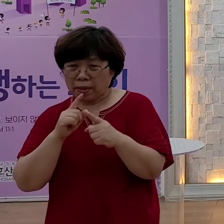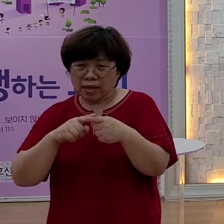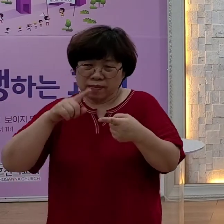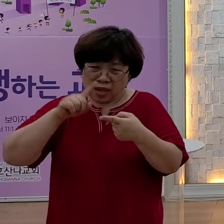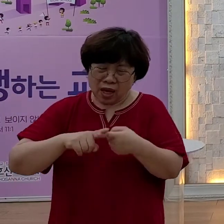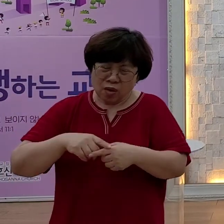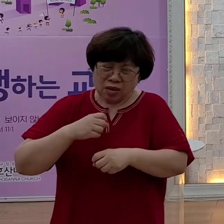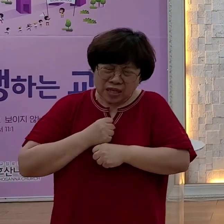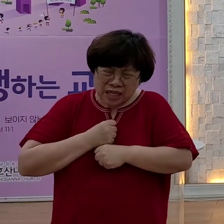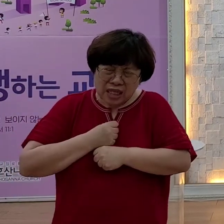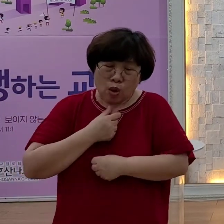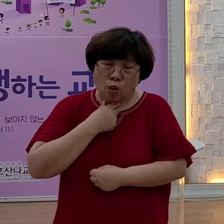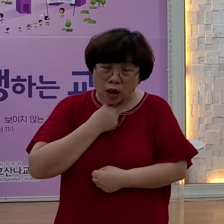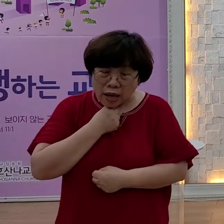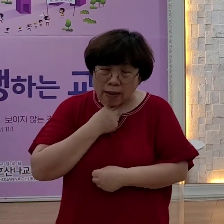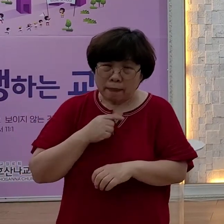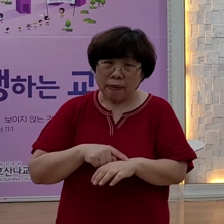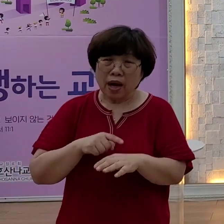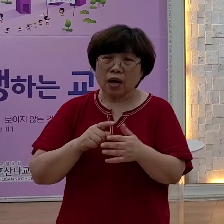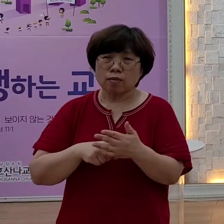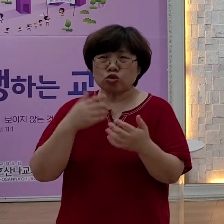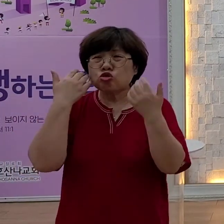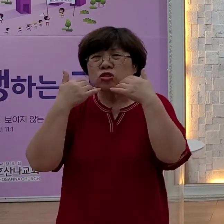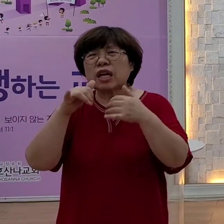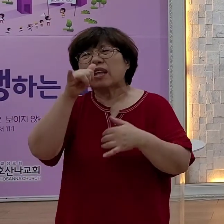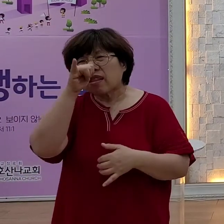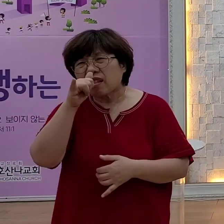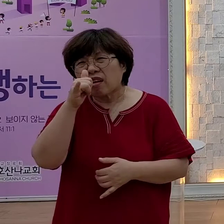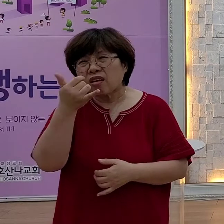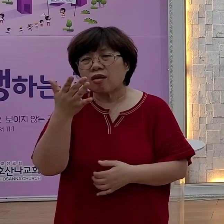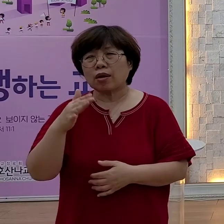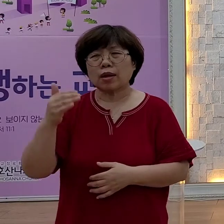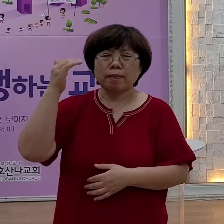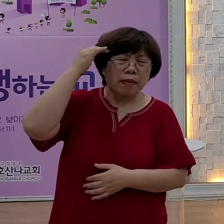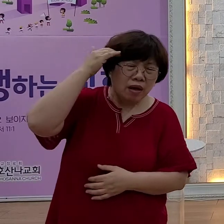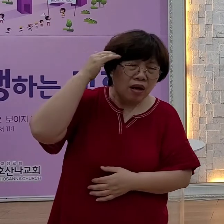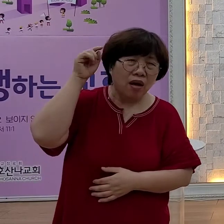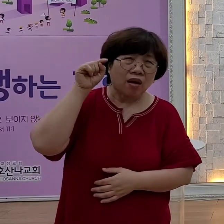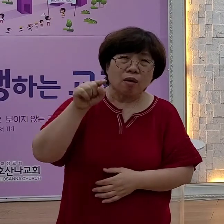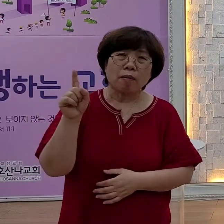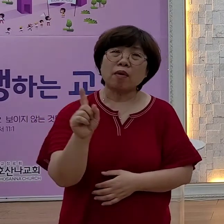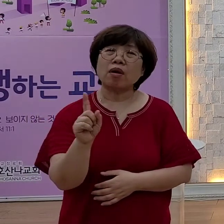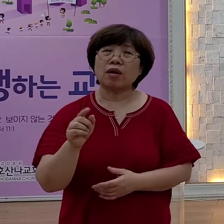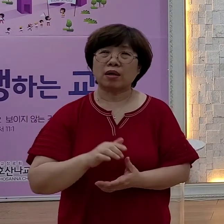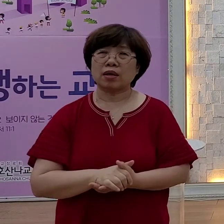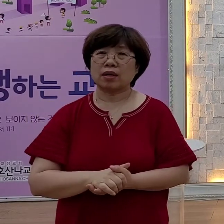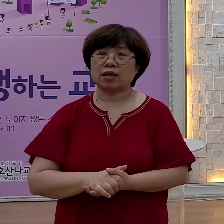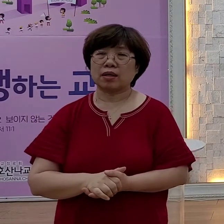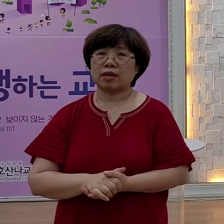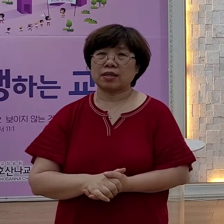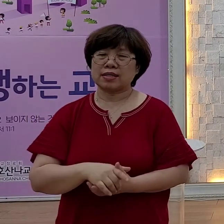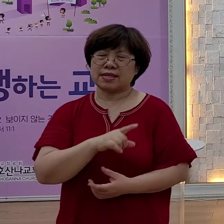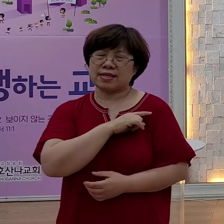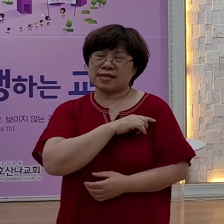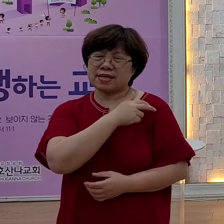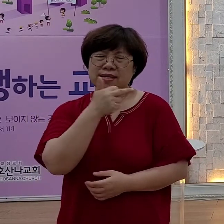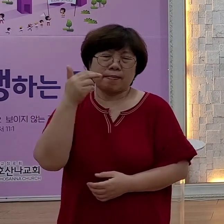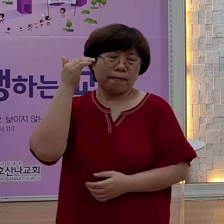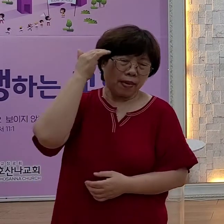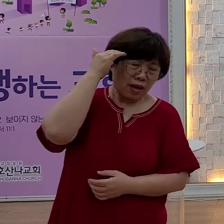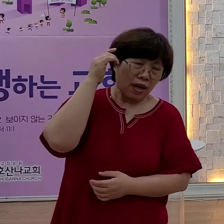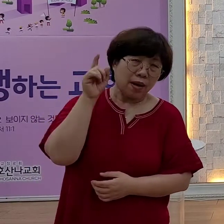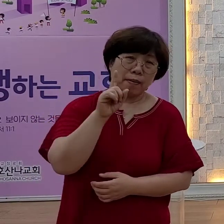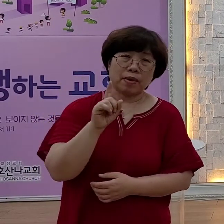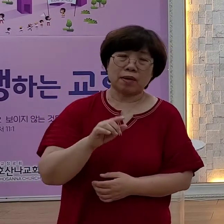말씀대로 지켜 행하기를 원하는 마음이 다 있는데 뭐가 방해가 될까요? 제일 방해가 되는 게